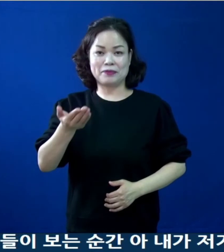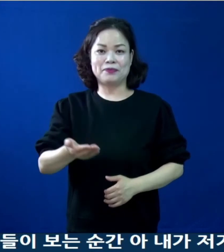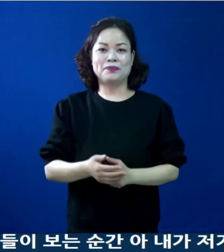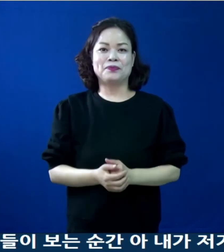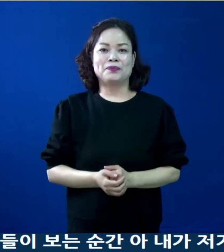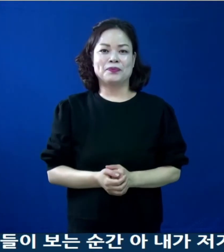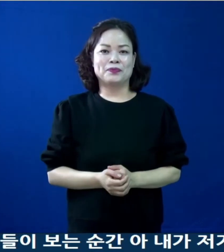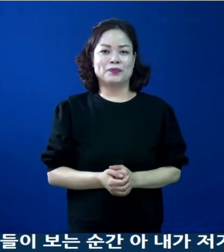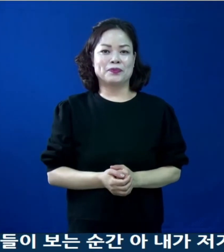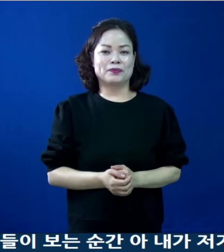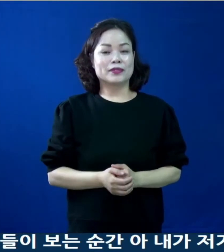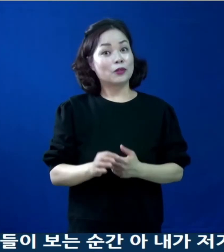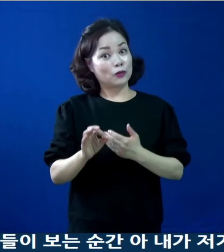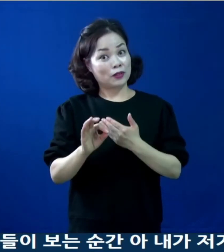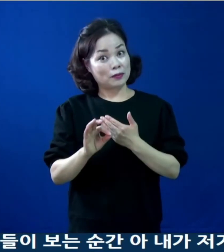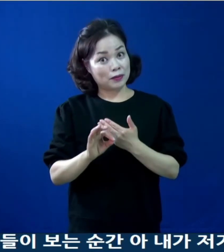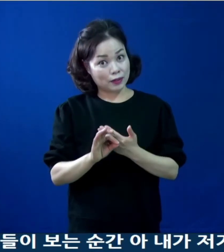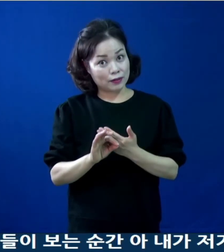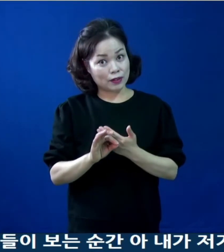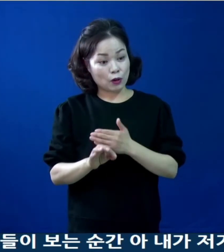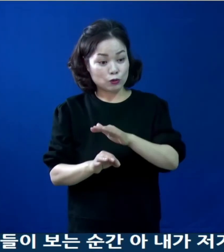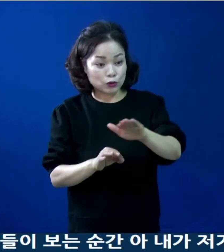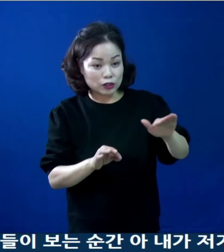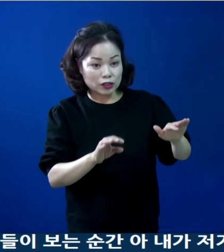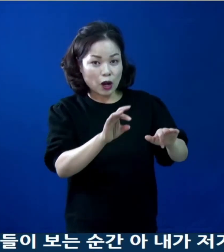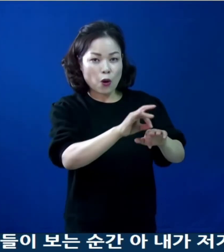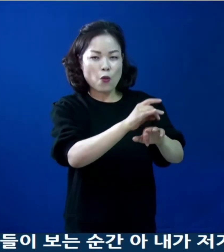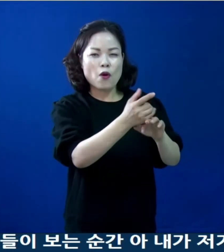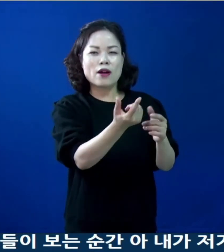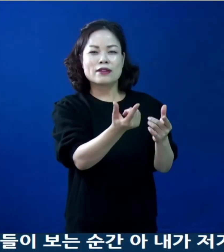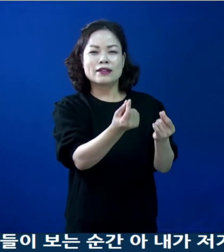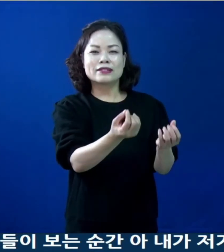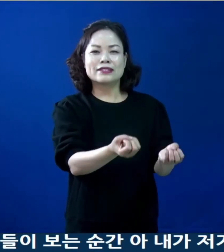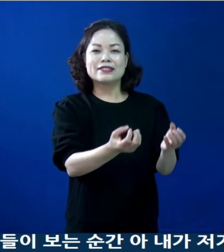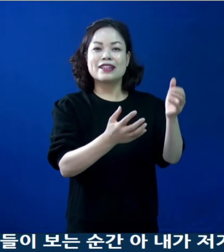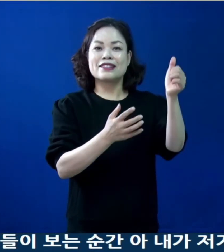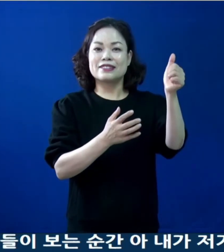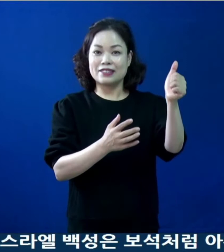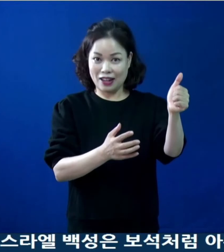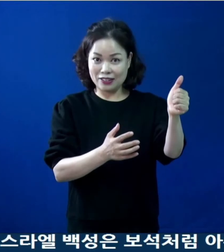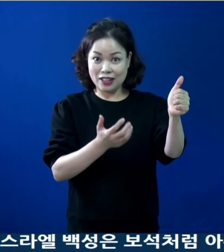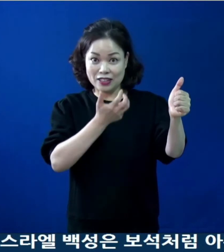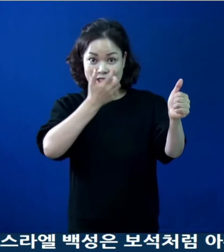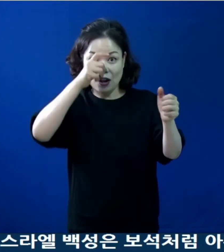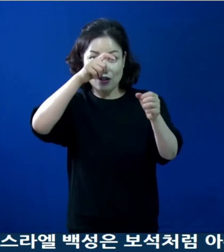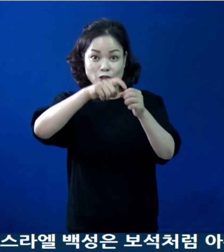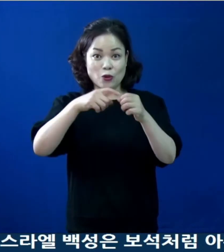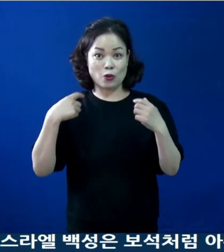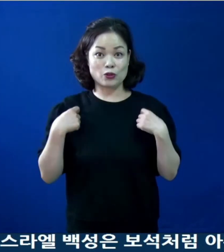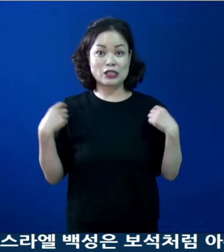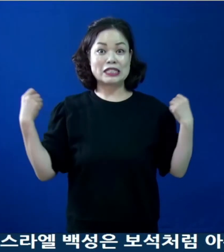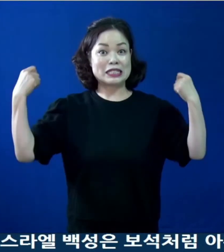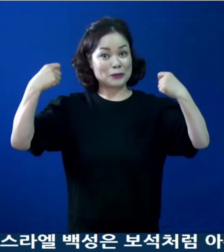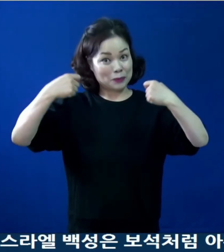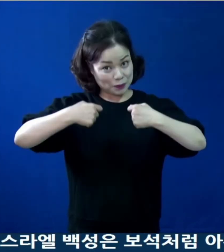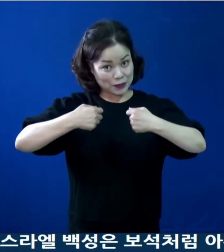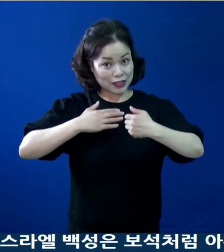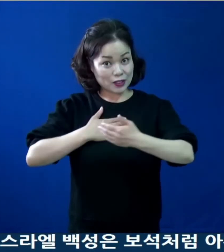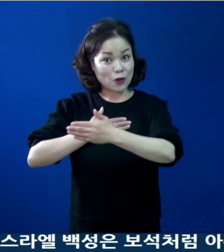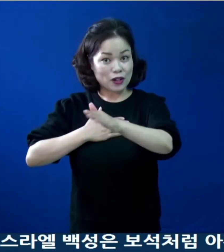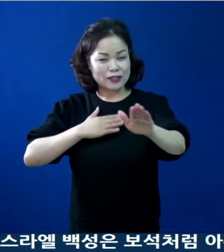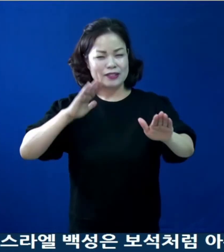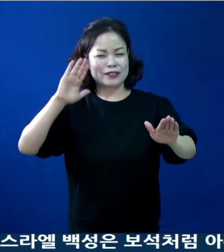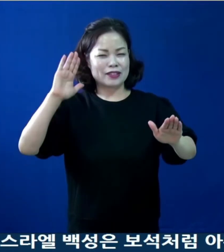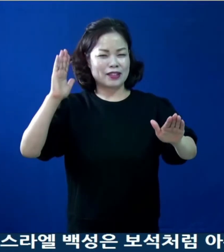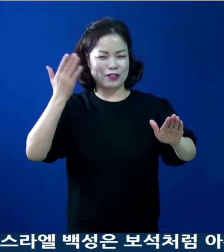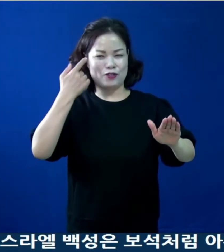말씀드렸습니다. 그렇다면 우리도 왕 같은 제사장으로 그러한 영적인 옷을 입는 저와 여러분이 되어야